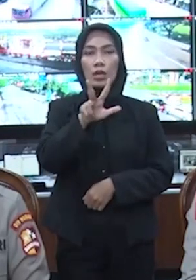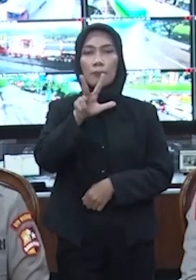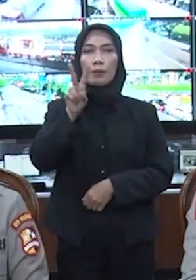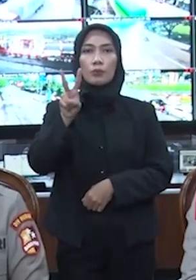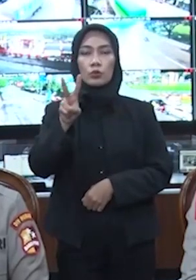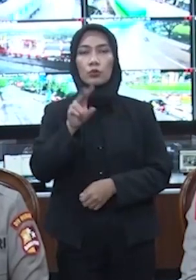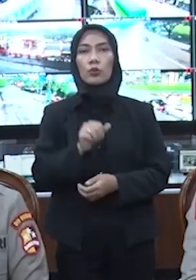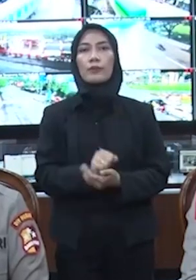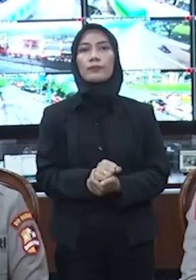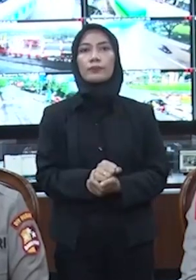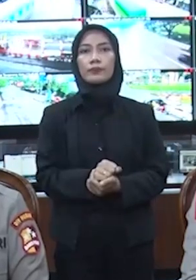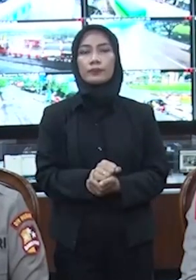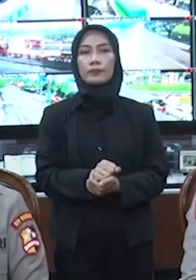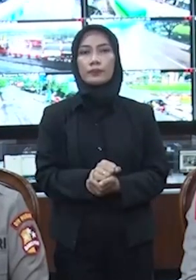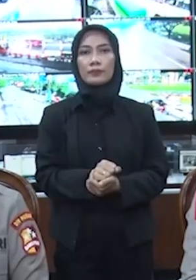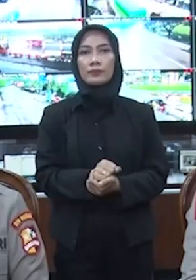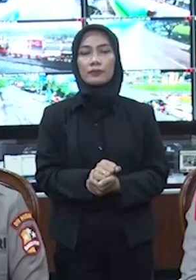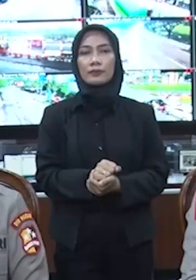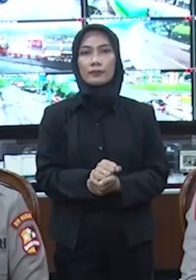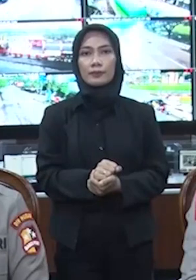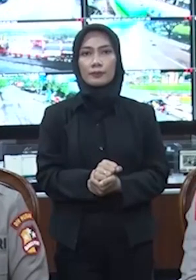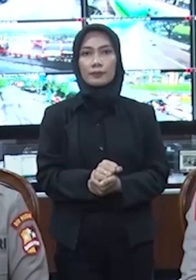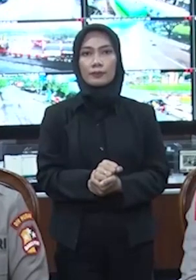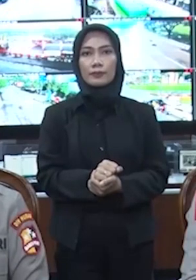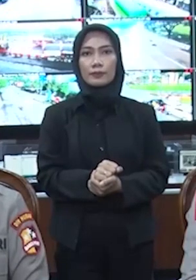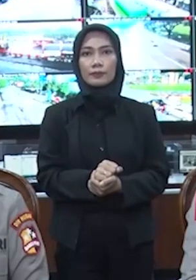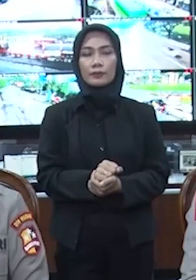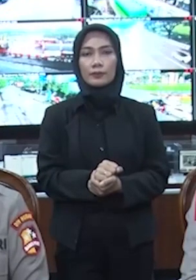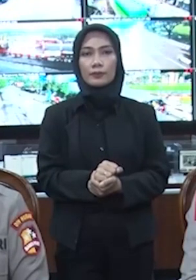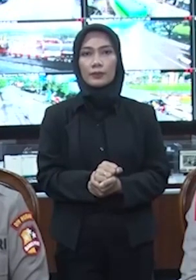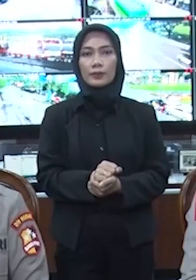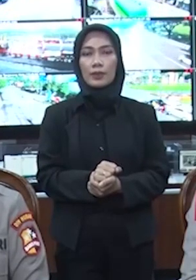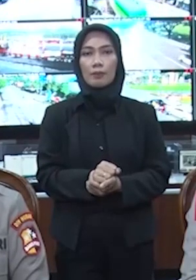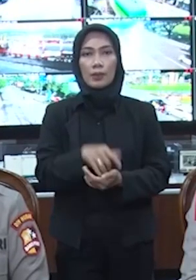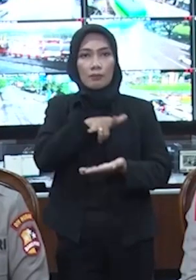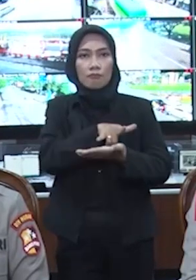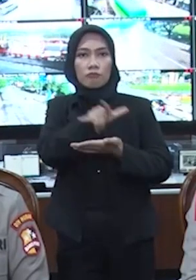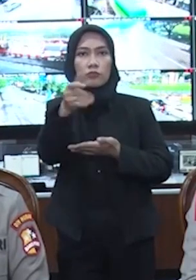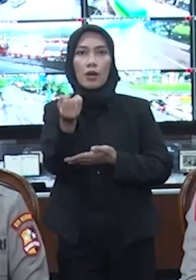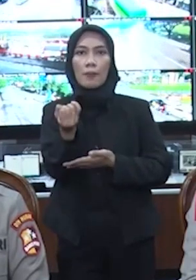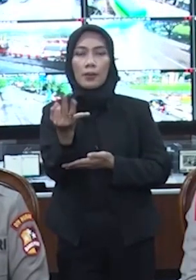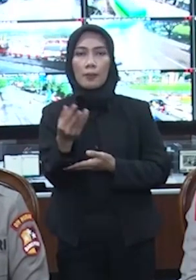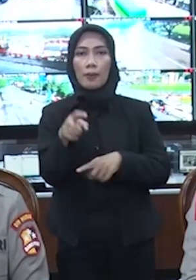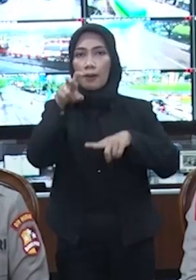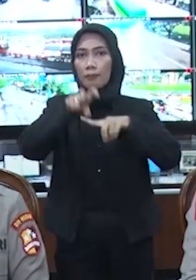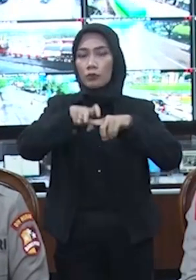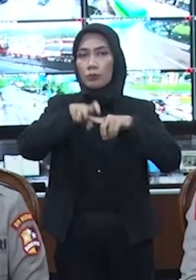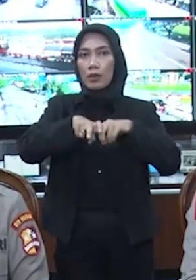jumlah penumpang yang melakukan keberangkatan menggunakan angkutan udara sebanyak